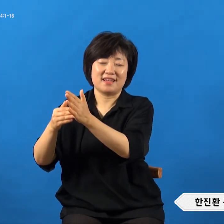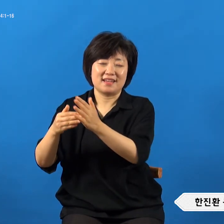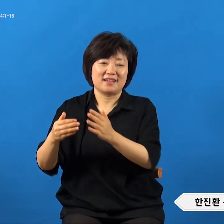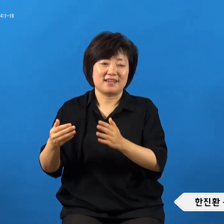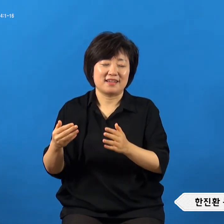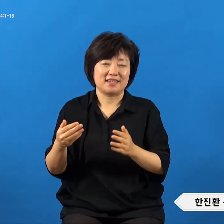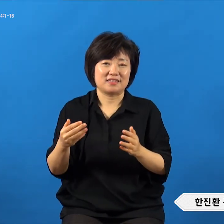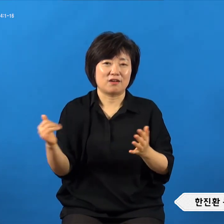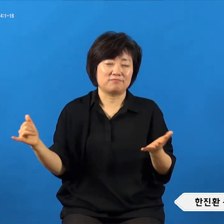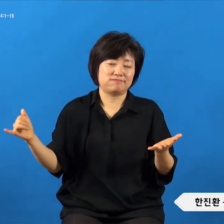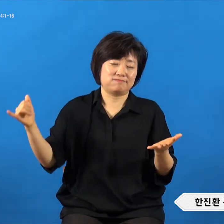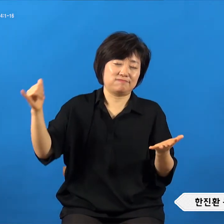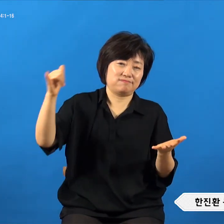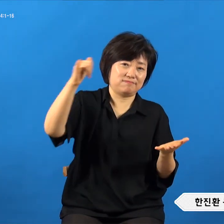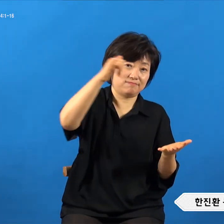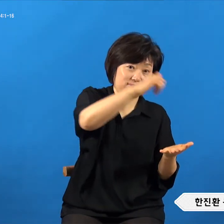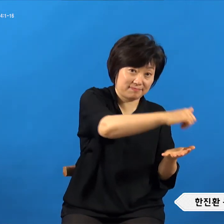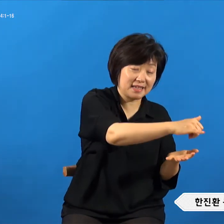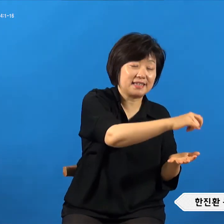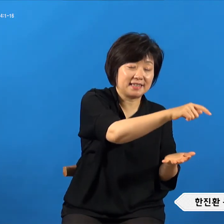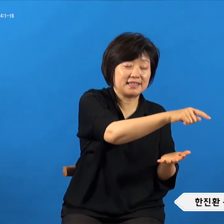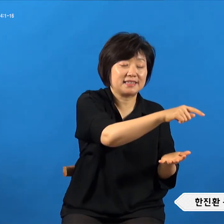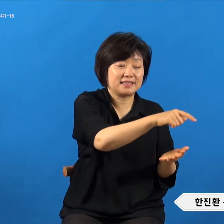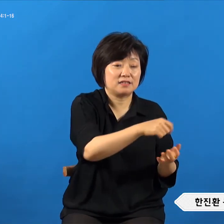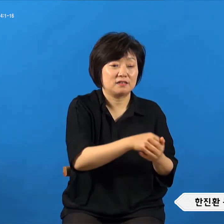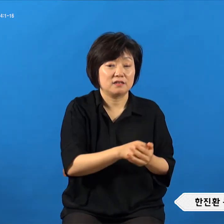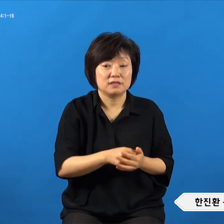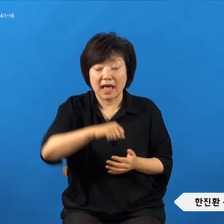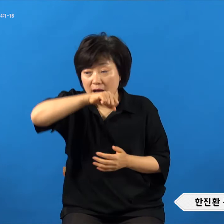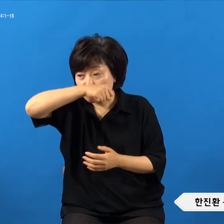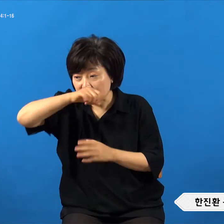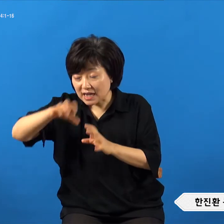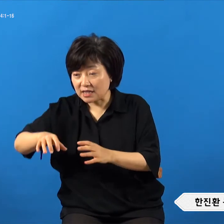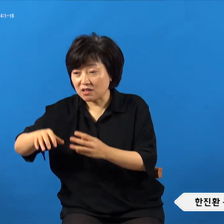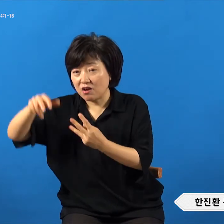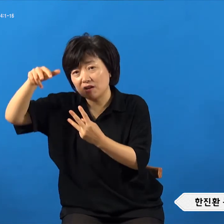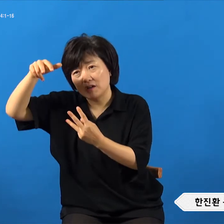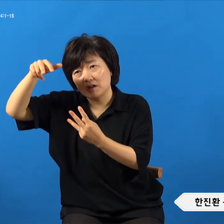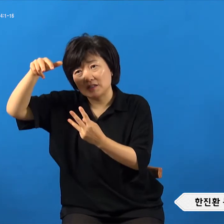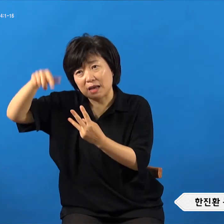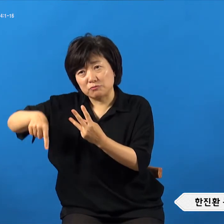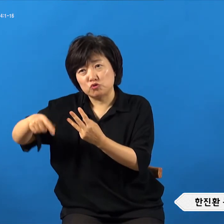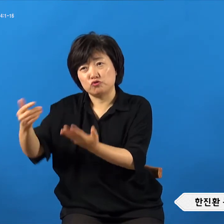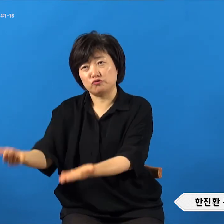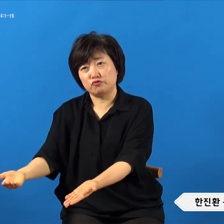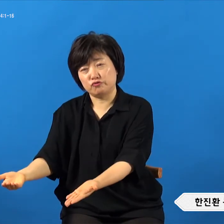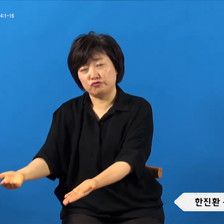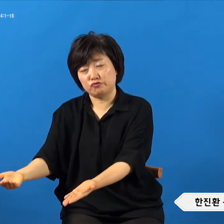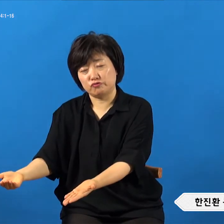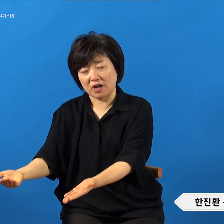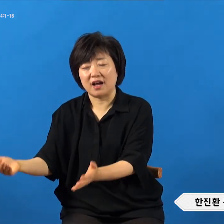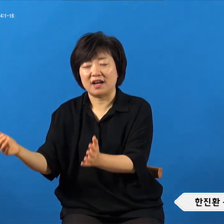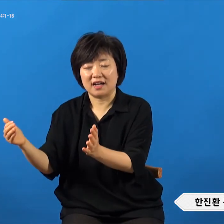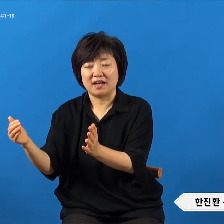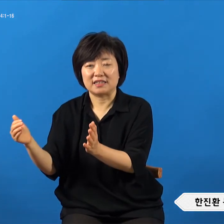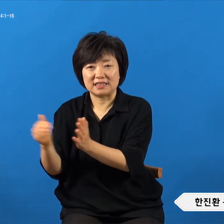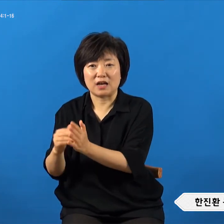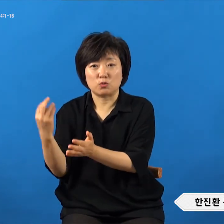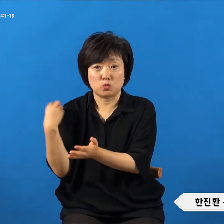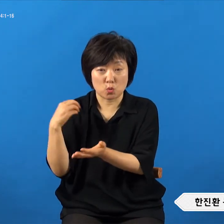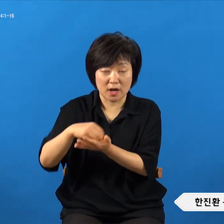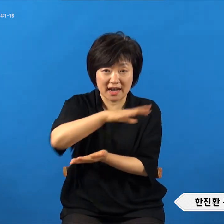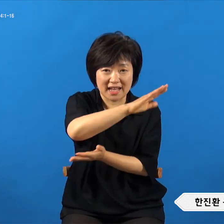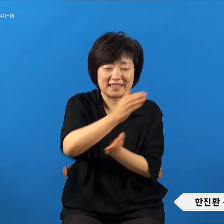그런데 우연히 아프리카에서 3주 휴가를 마치고 돌아가는 루즈벨트 대통령하고 같은 배를 타게